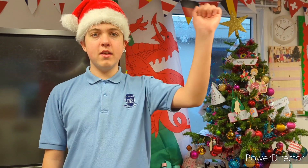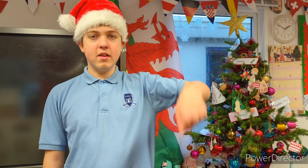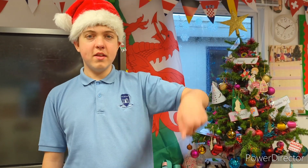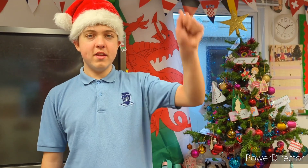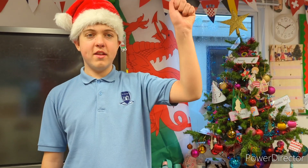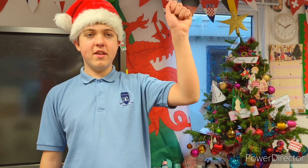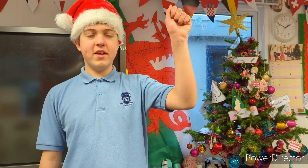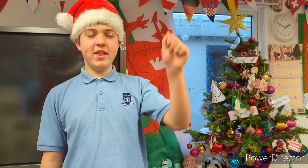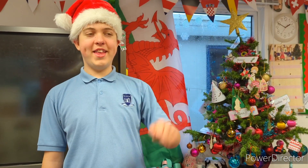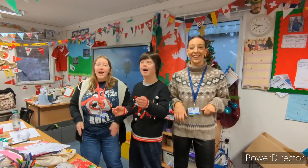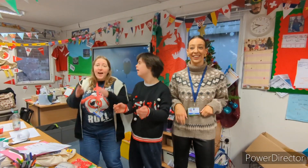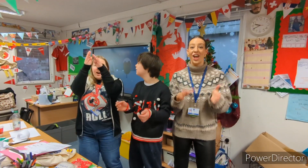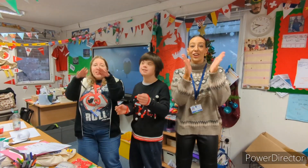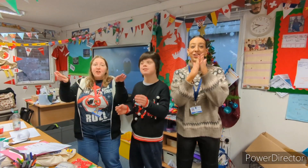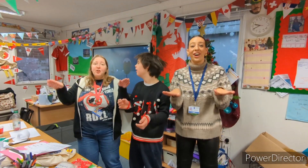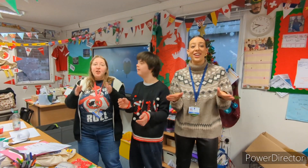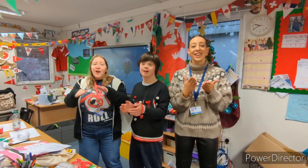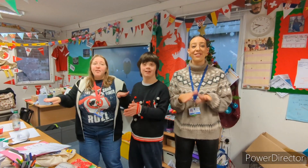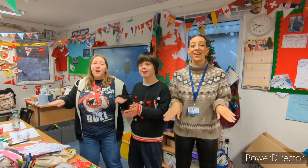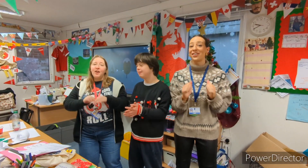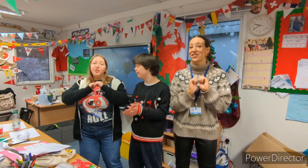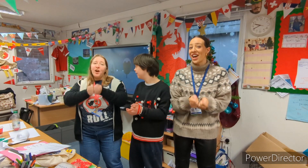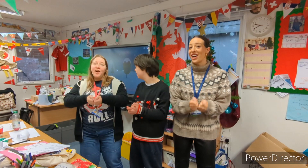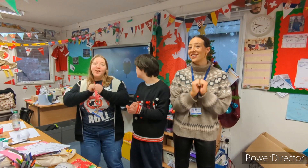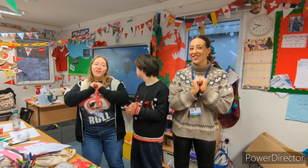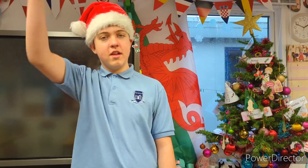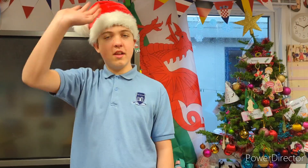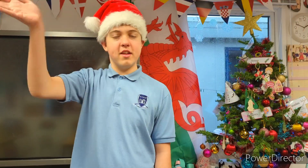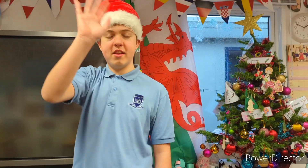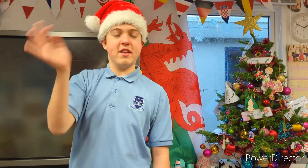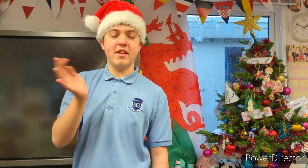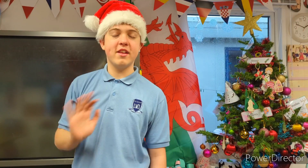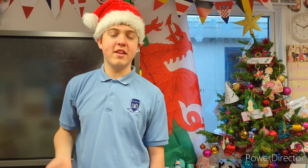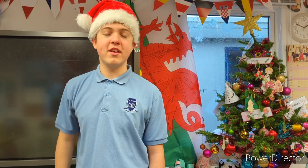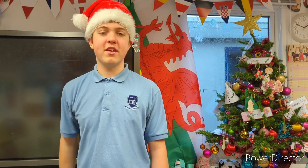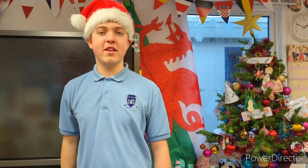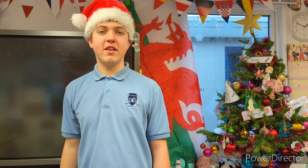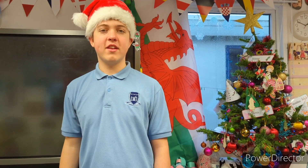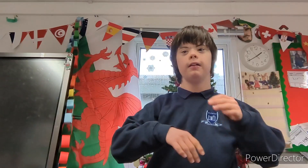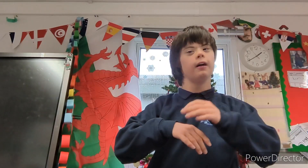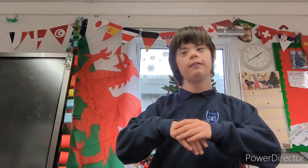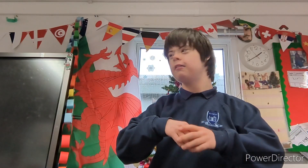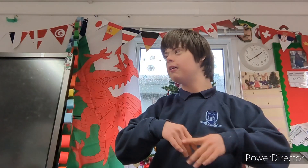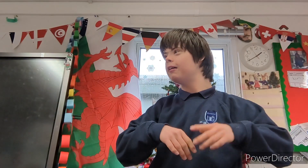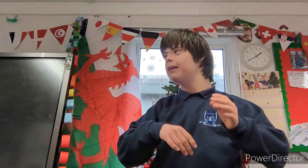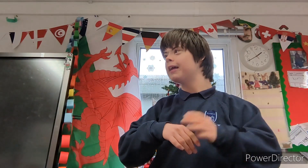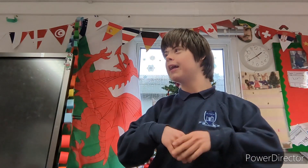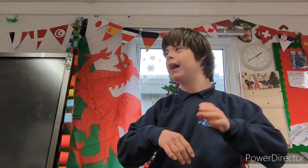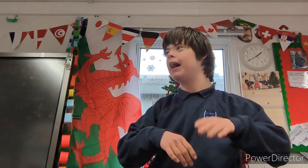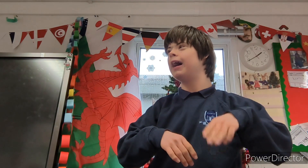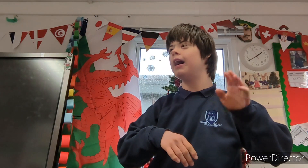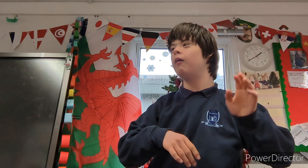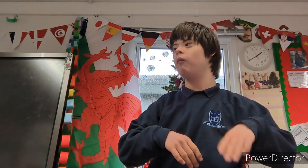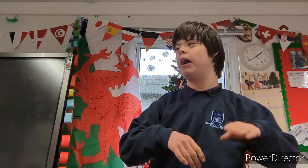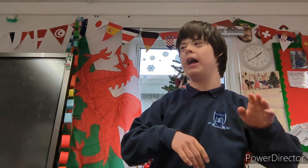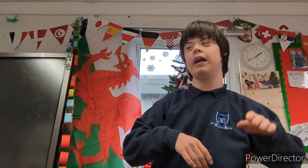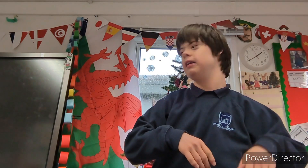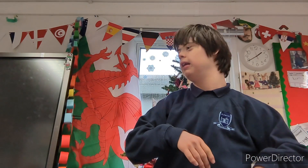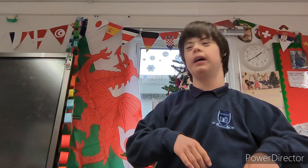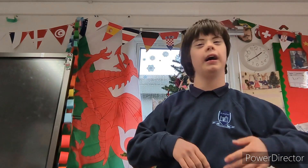Wllu i'ch llawen iawn wneud yn dal Nadol i'ch llawen iawn